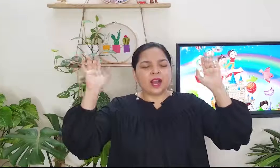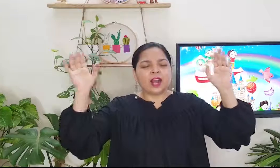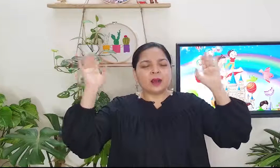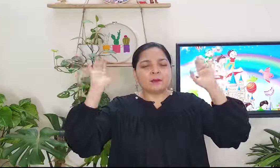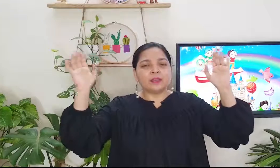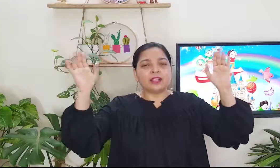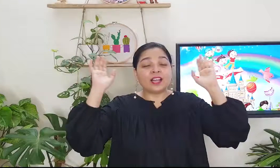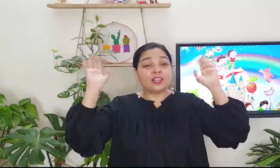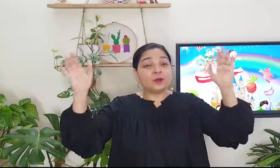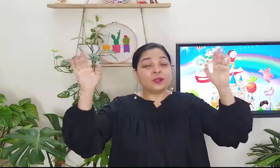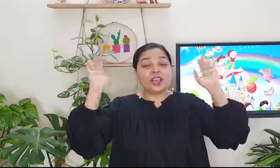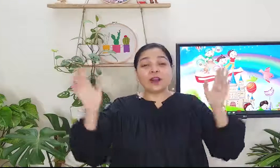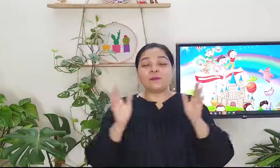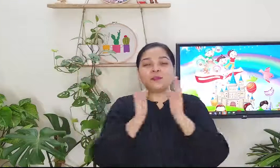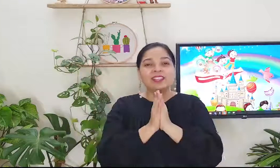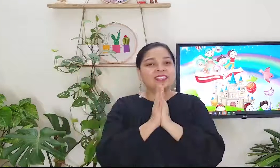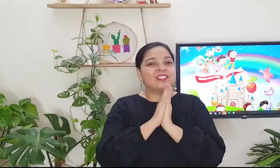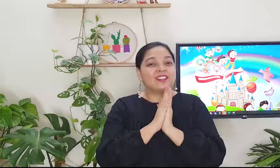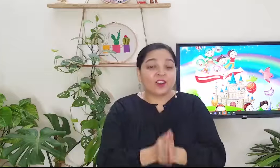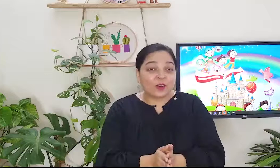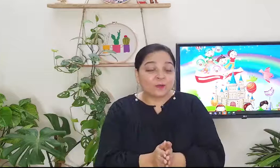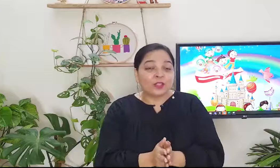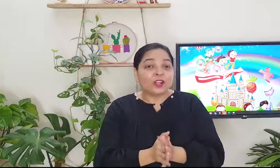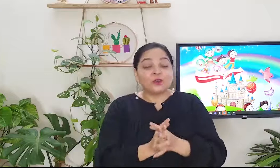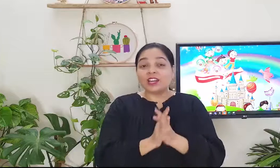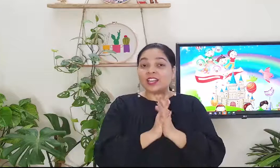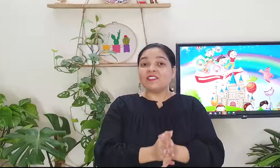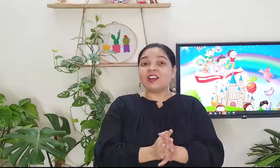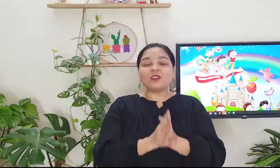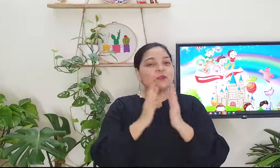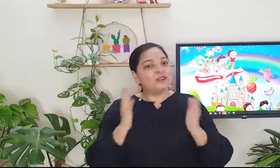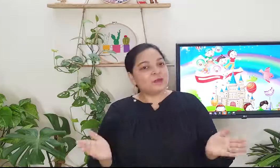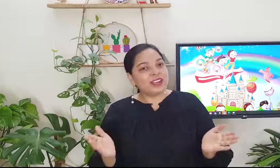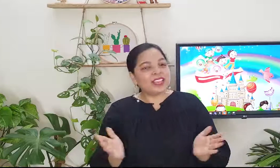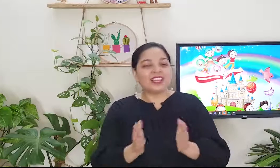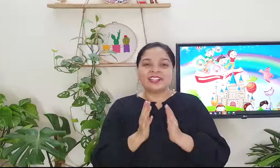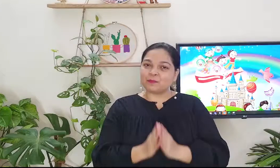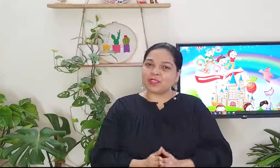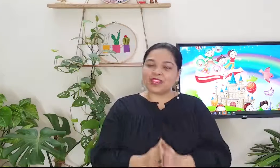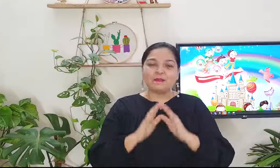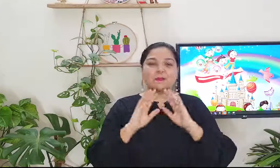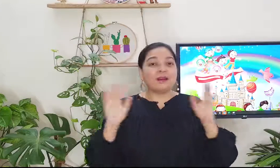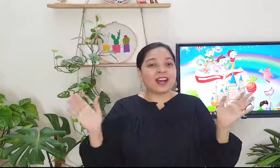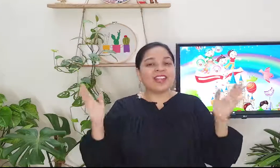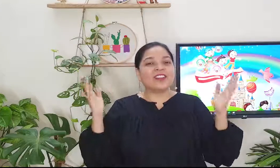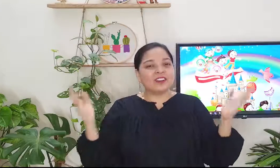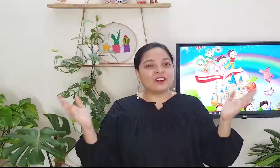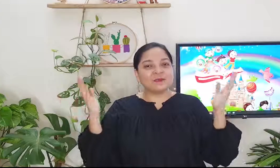আমেন। হালেলুয়া, প্রেজ দ্য লর্ড। তো পরের রবিবারে আবারও আমাদের দেখা হবে, ততক্ষণের জন্য বাই বাই, গড